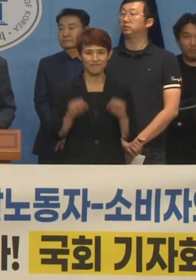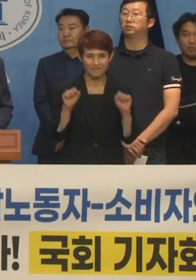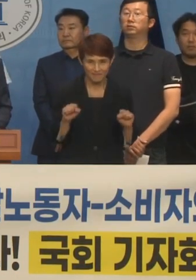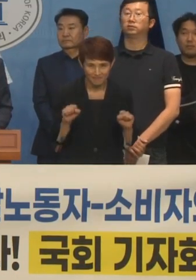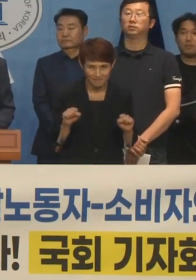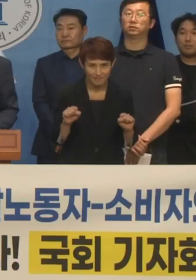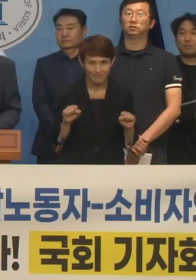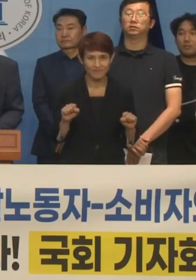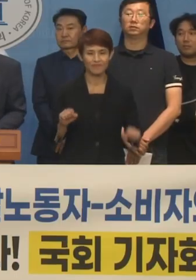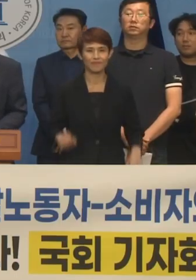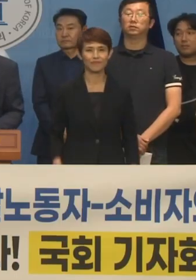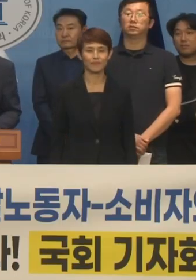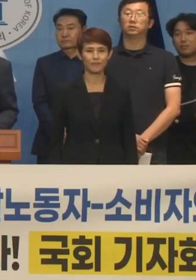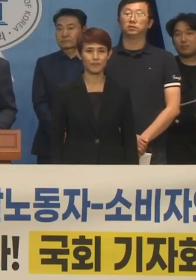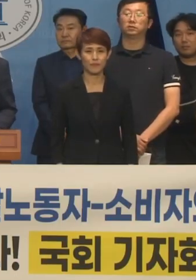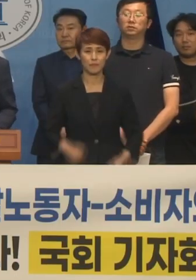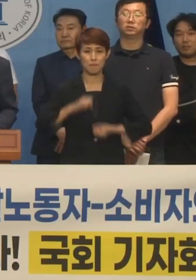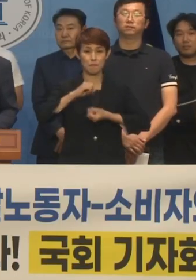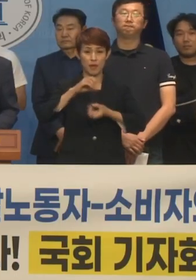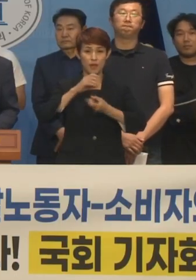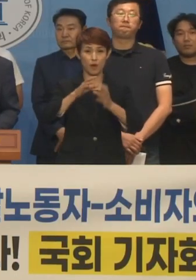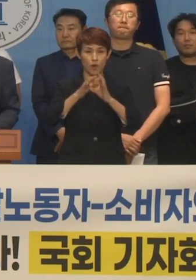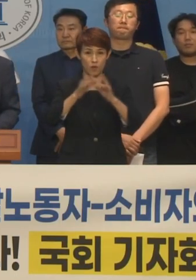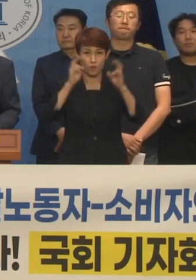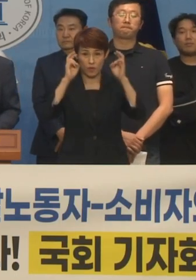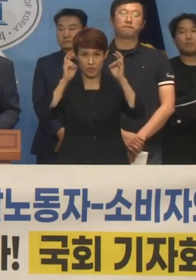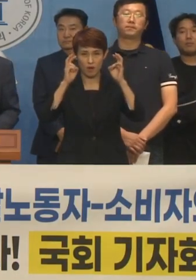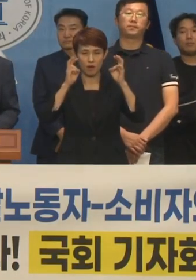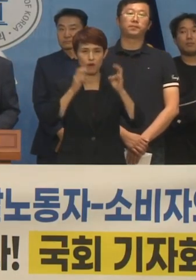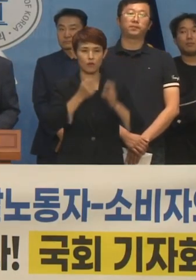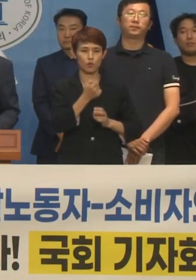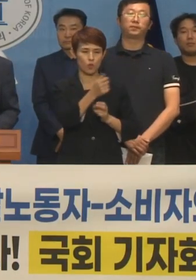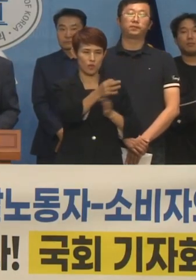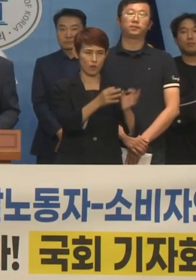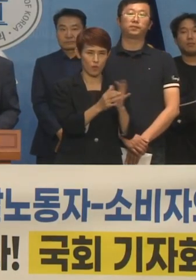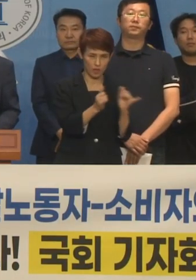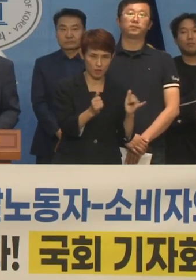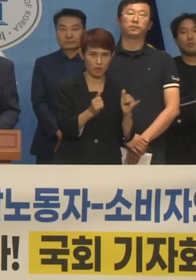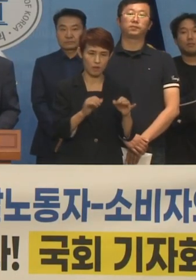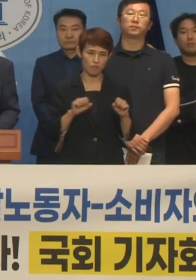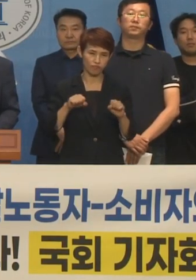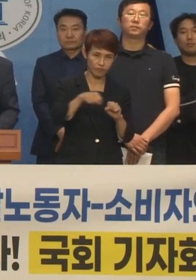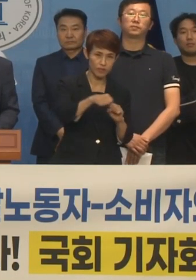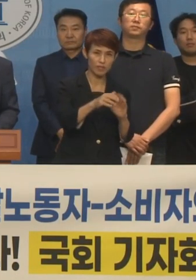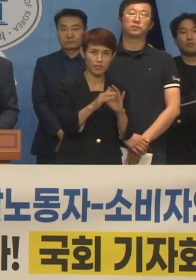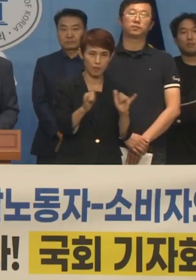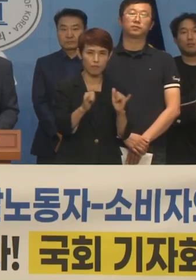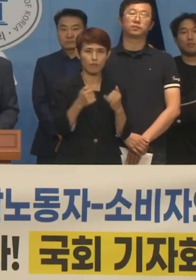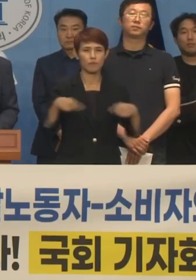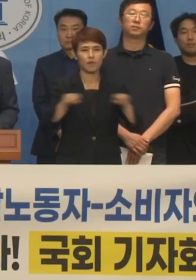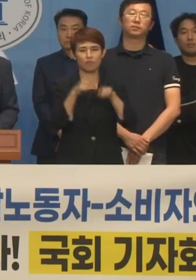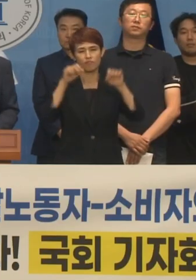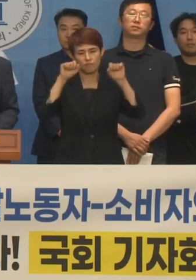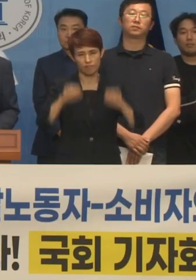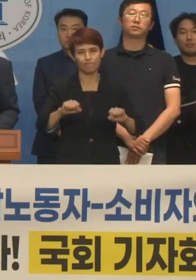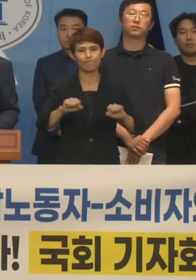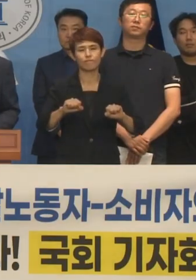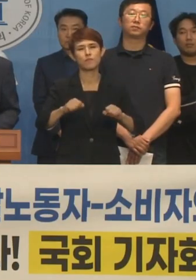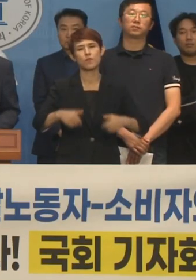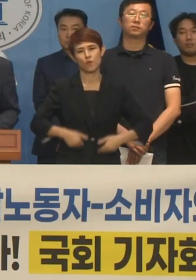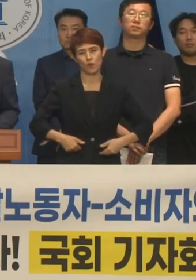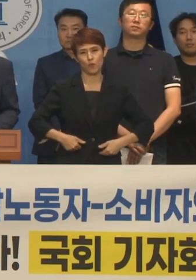안녕하십니까. 배달 플랫폼과 소상공인, 라이더, 소비자, 상생 촉구 기자회견에 참석해